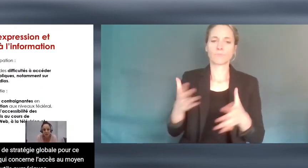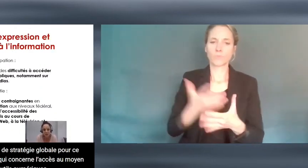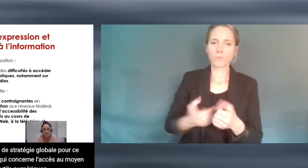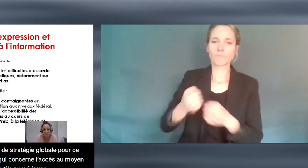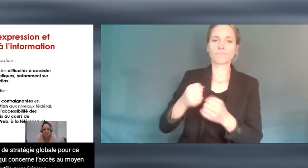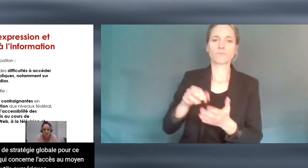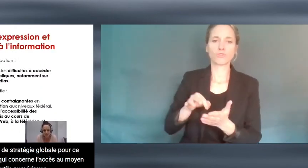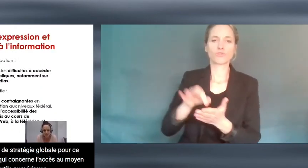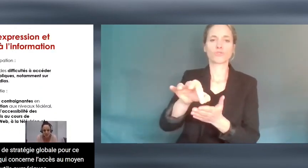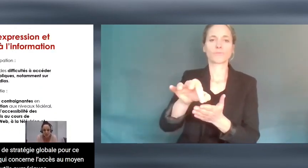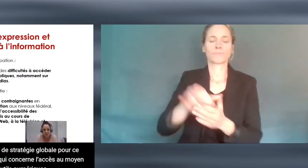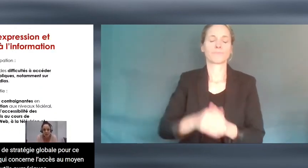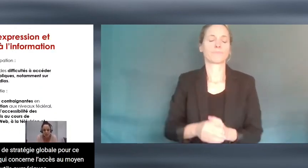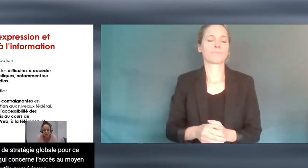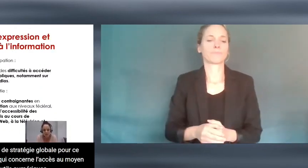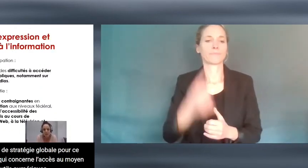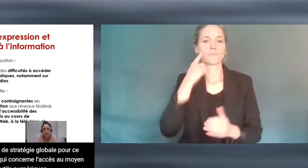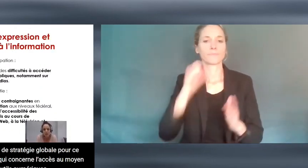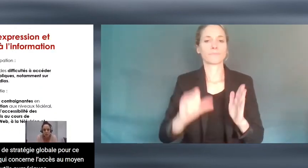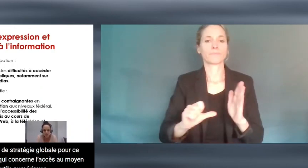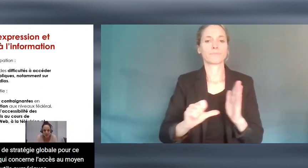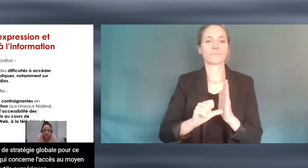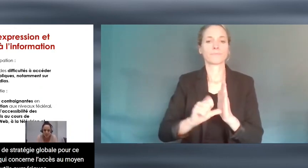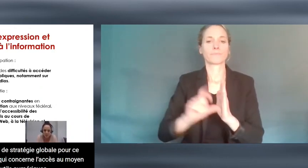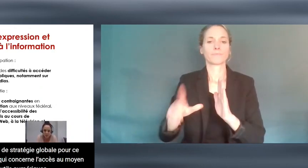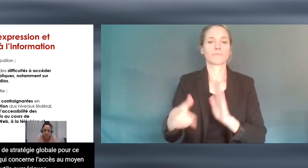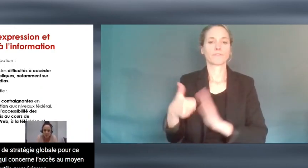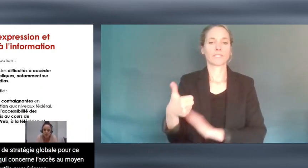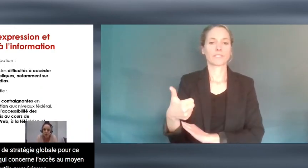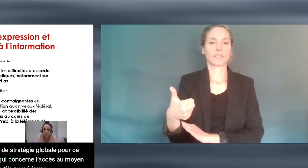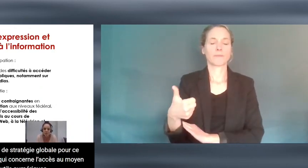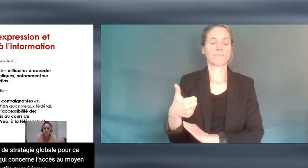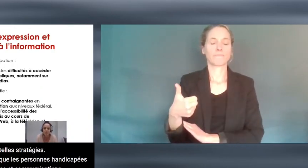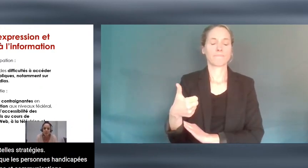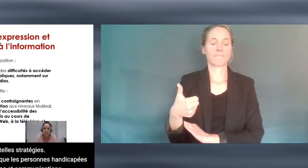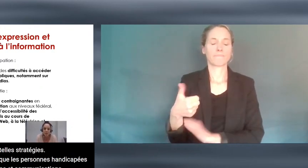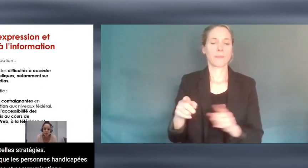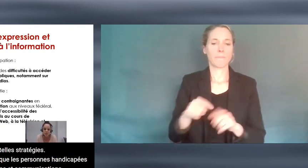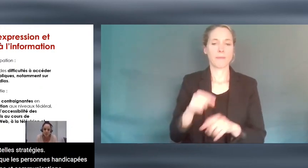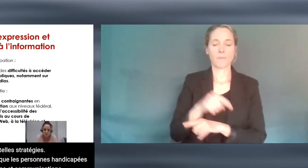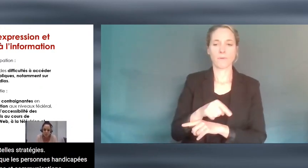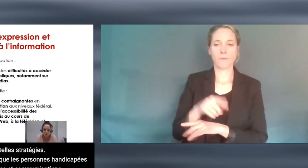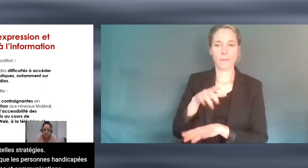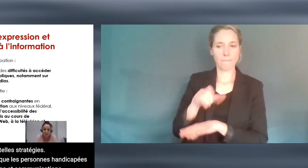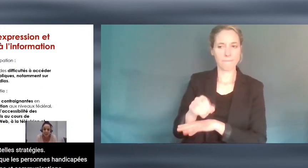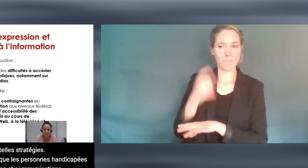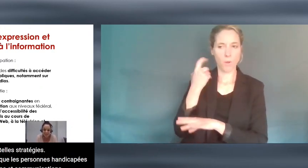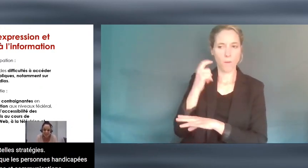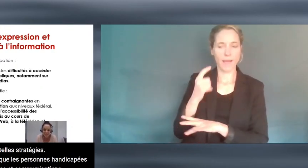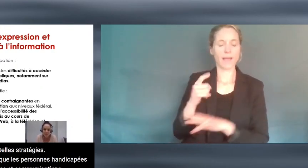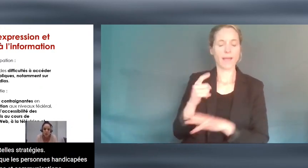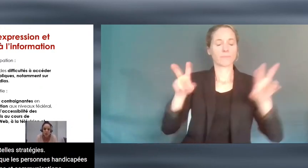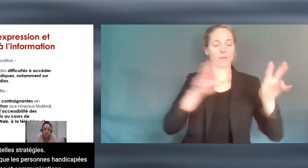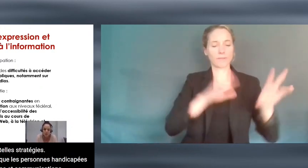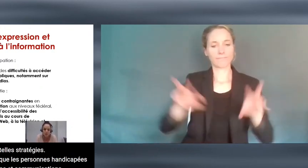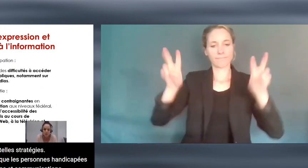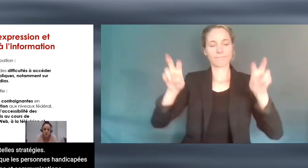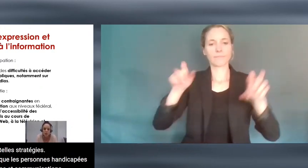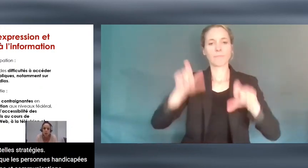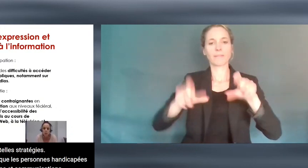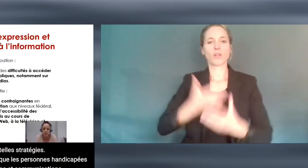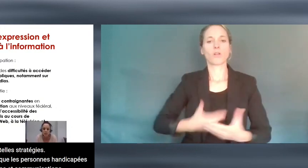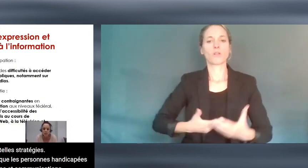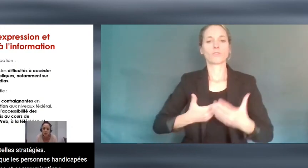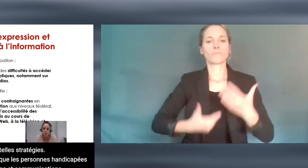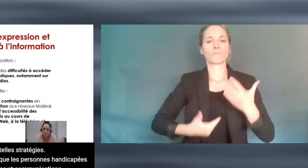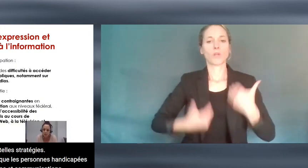Pour ce qui est de l'article 21, là aussi, elle constate, et je cite, que les personnes handicapées ont des difficultés à accéder aux informations